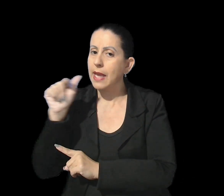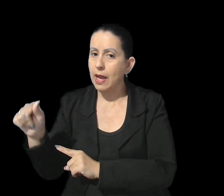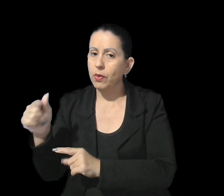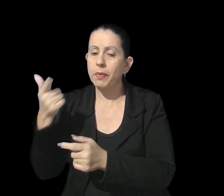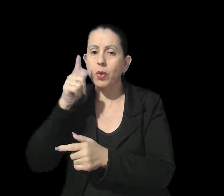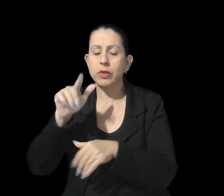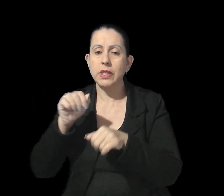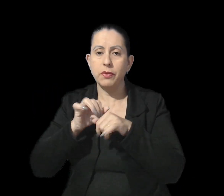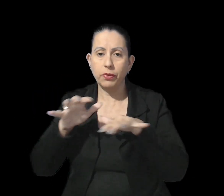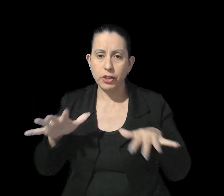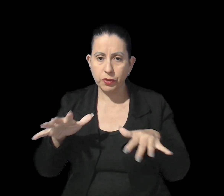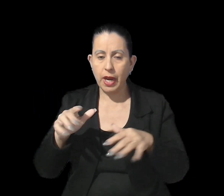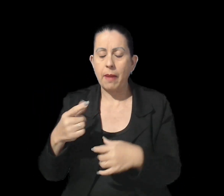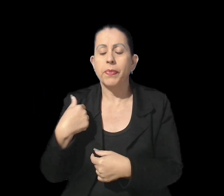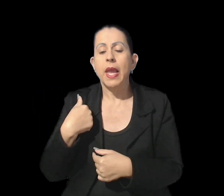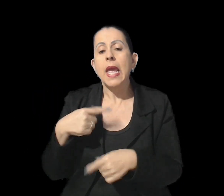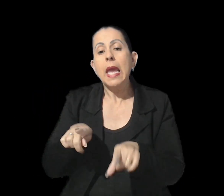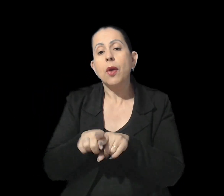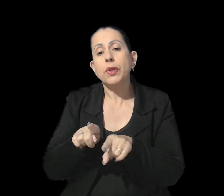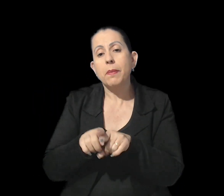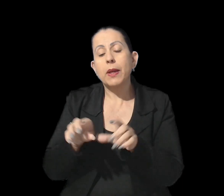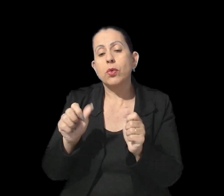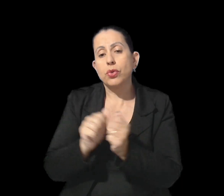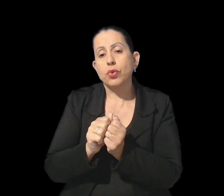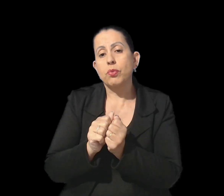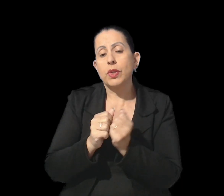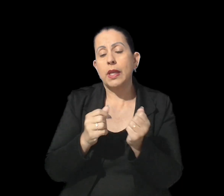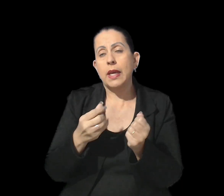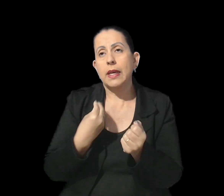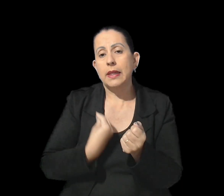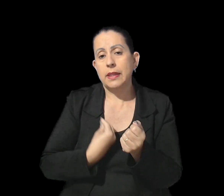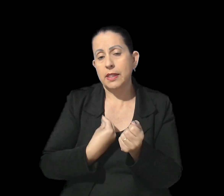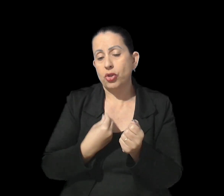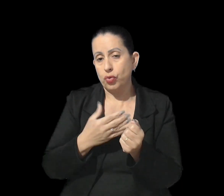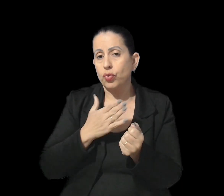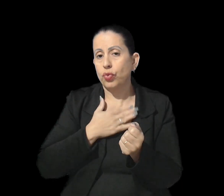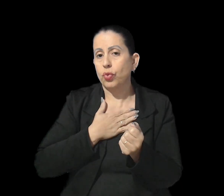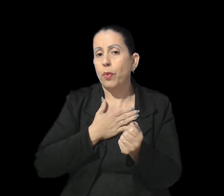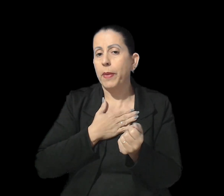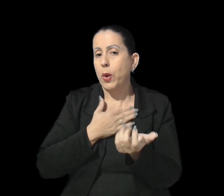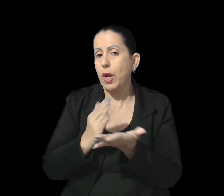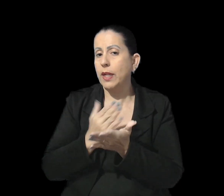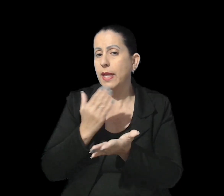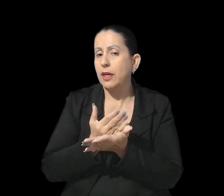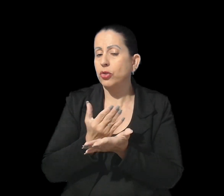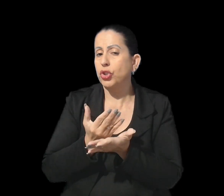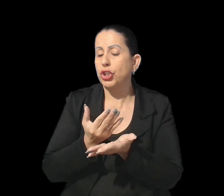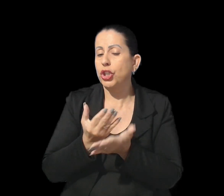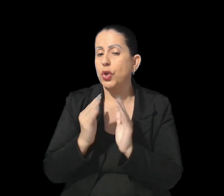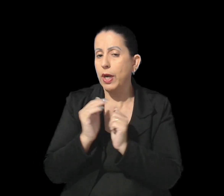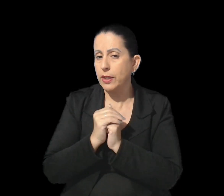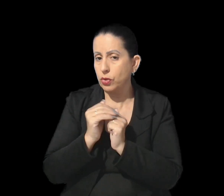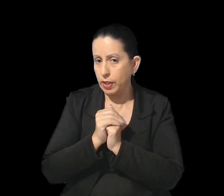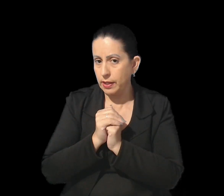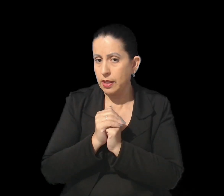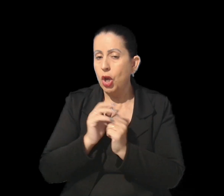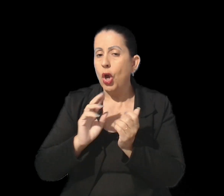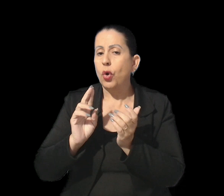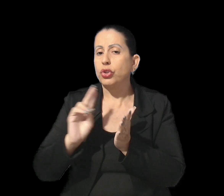água para conseguir fluidificar. Eu também costumo trazer junto o meu caderno de orações, onde eu